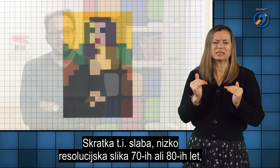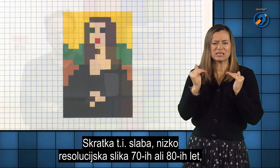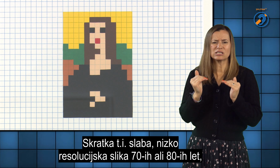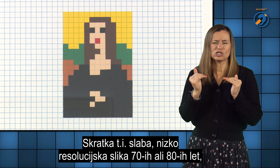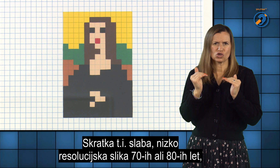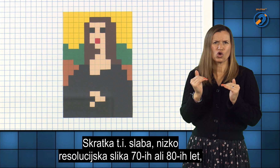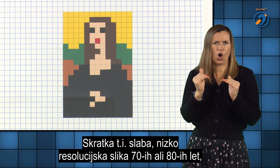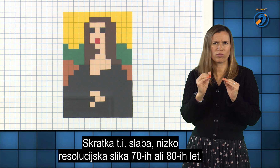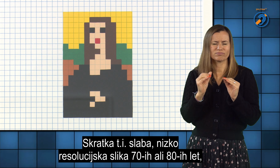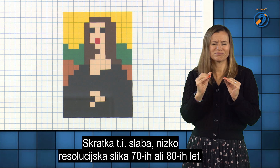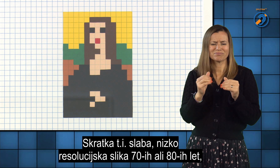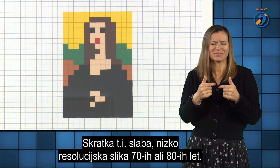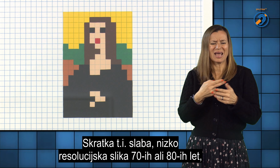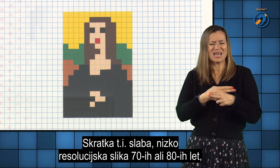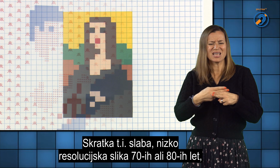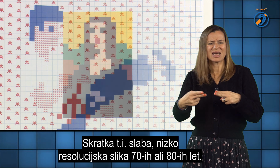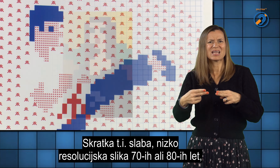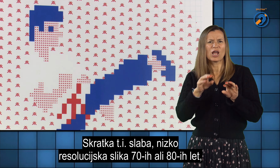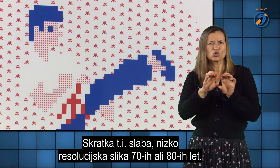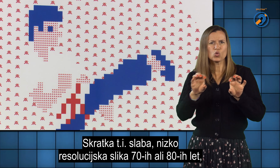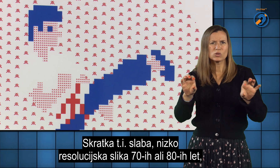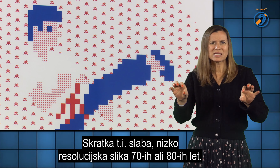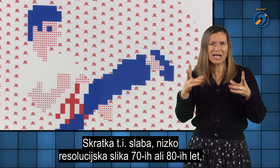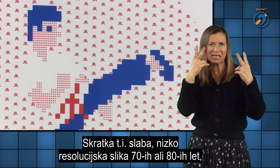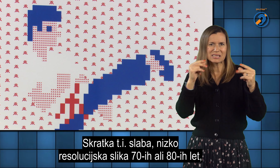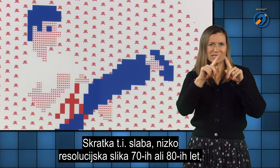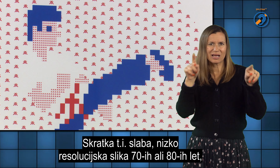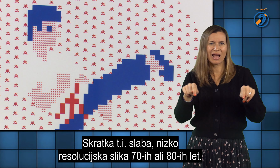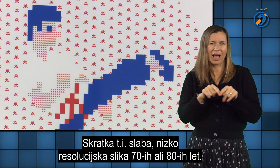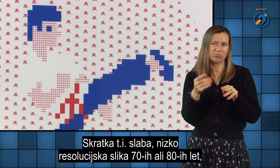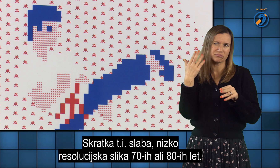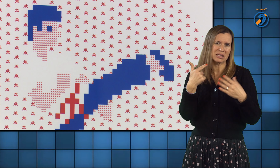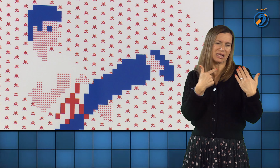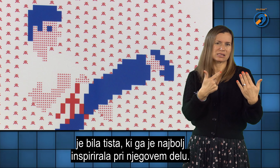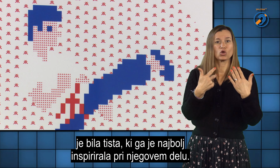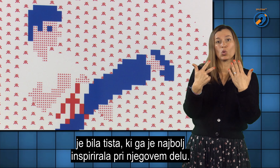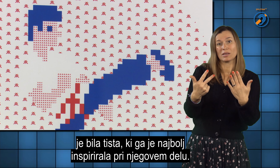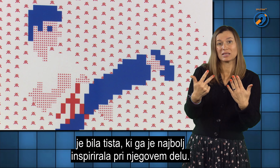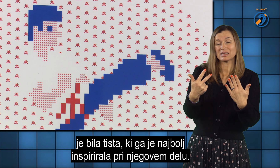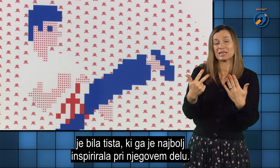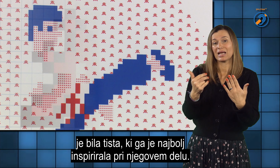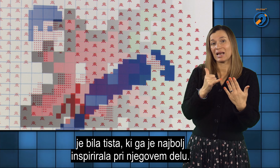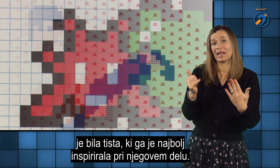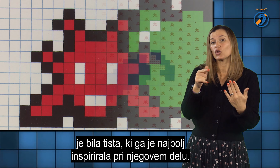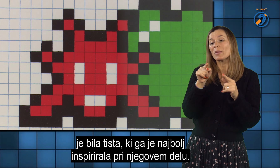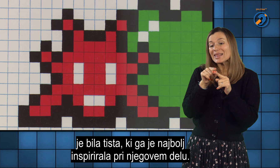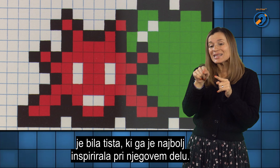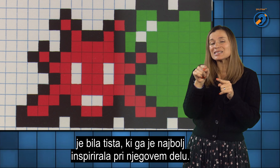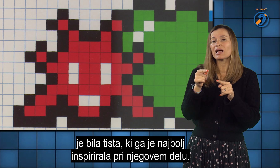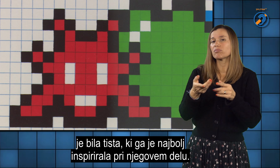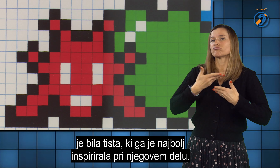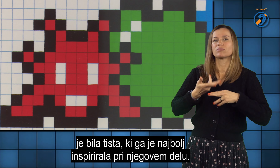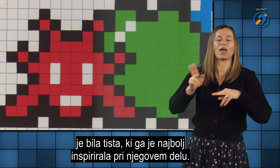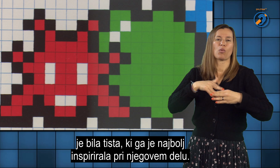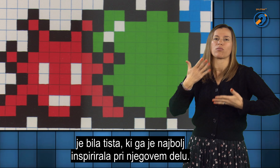slaba, nizkoresolucijska slika 70., 80. let je bila tista, ki ga je na nek način